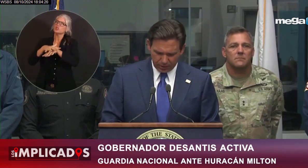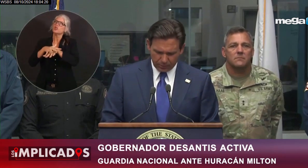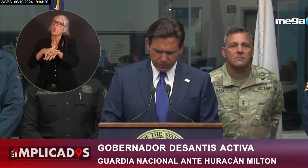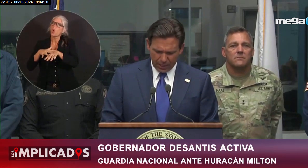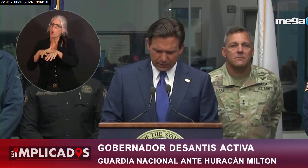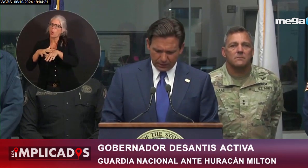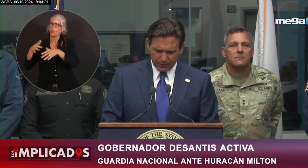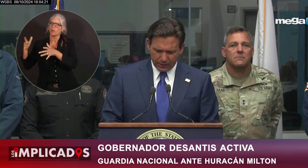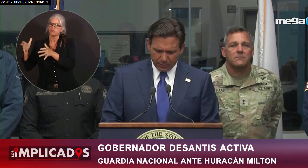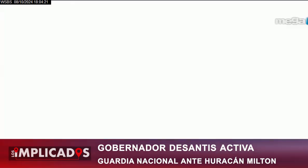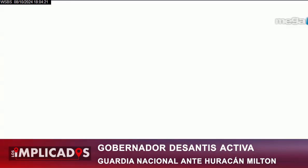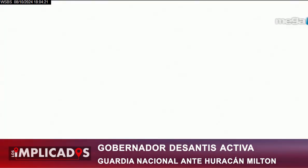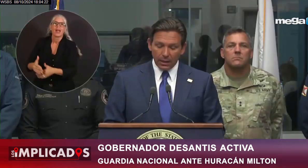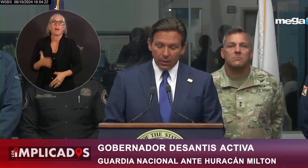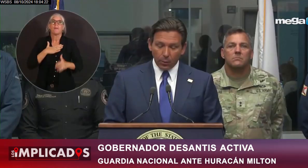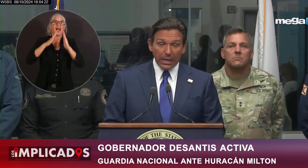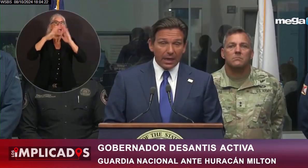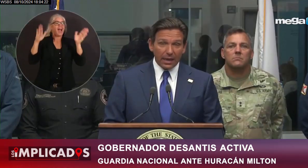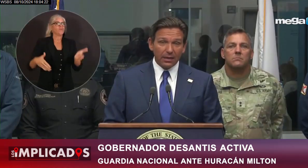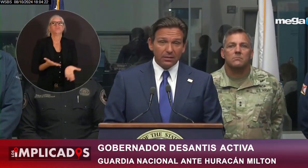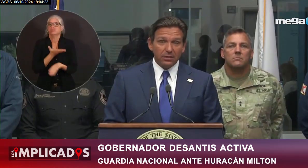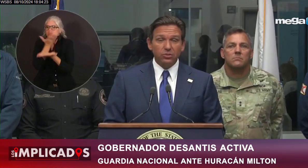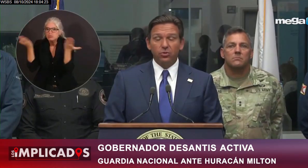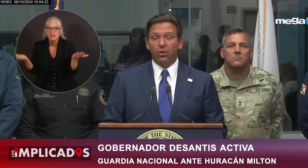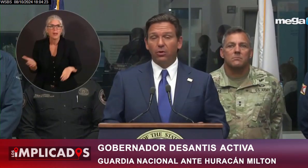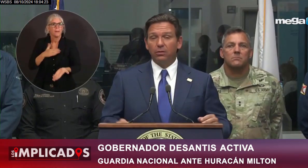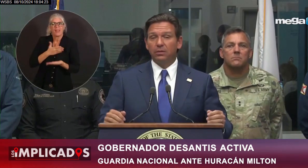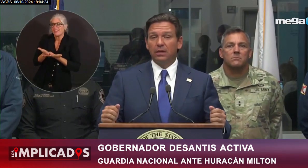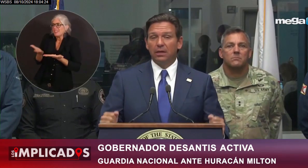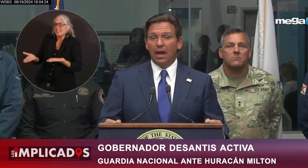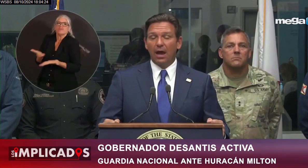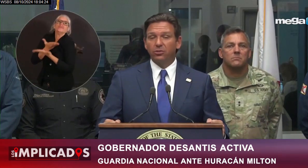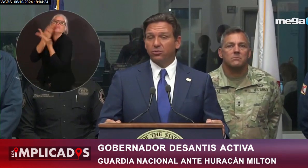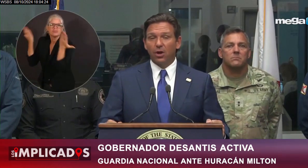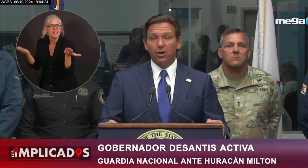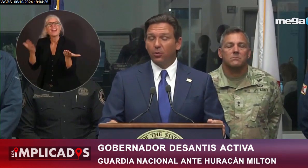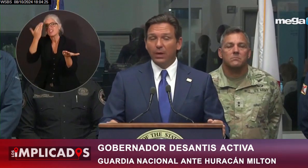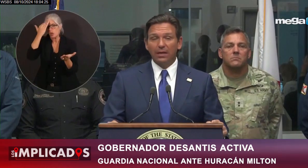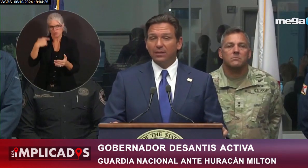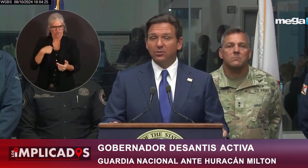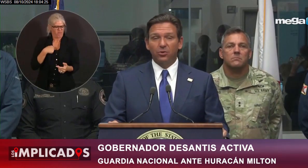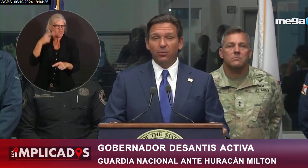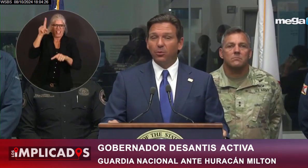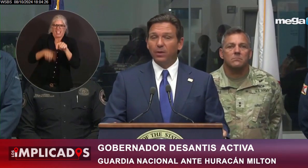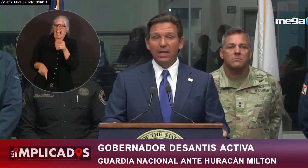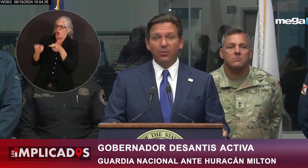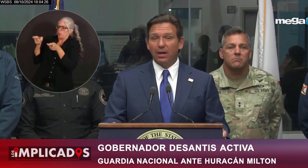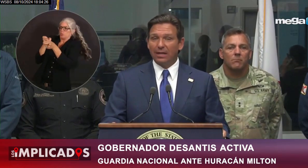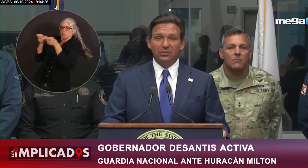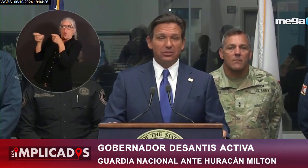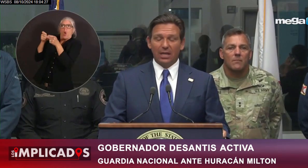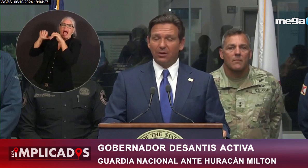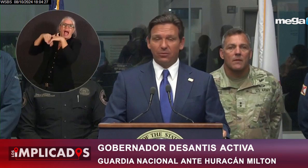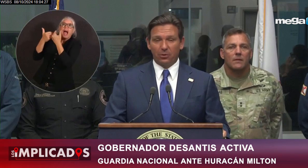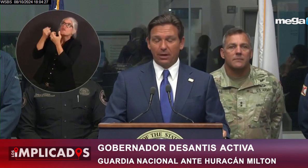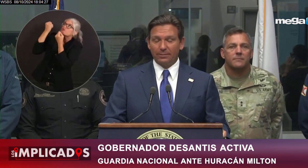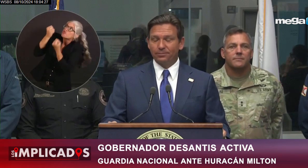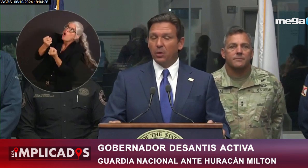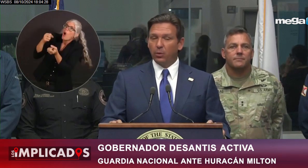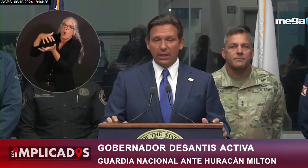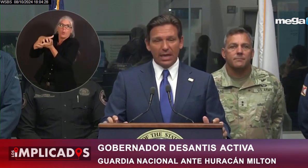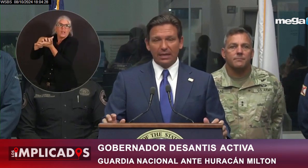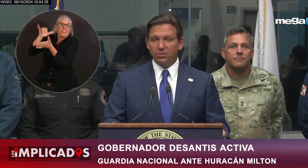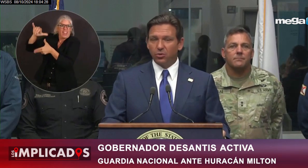Guardia Nacional e informó que se están enviando camiones con suministros y equipos hacia la zona donde se espera que la tormenta toque